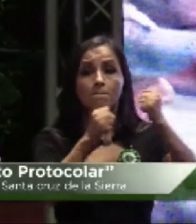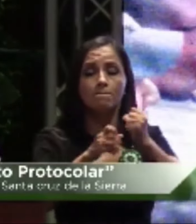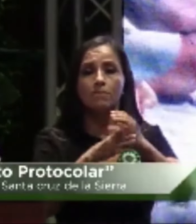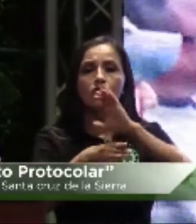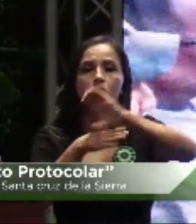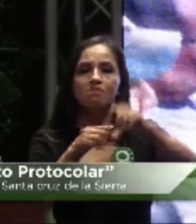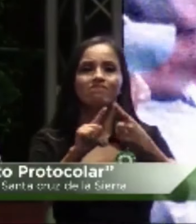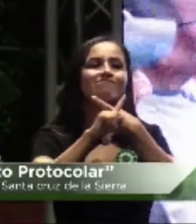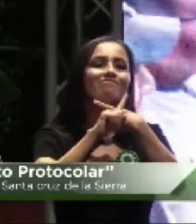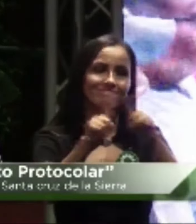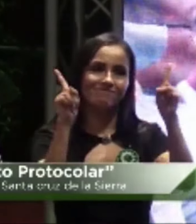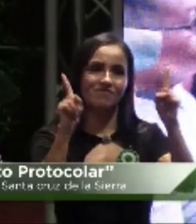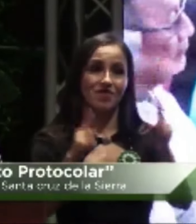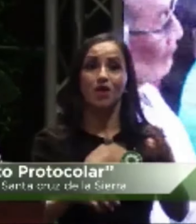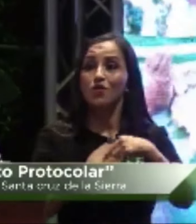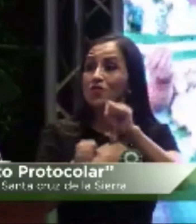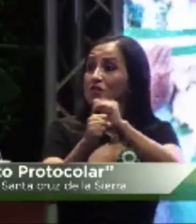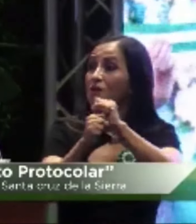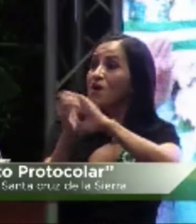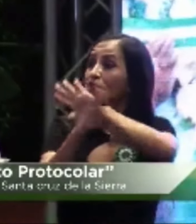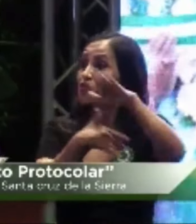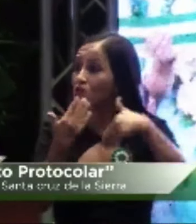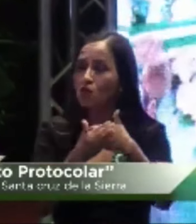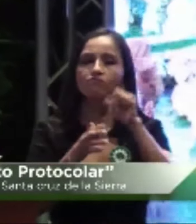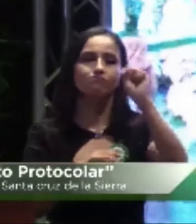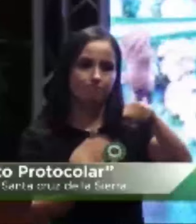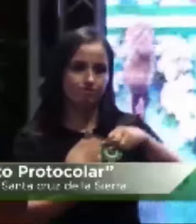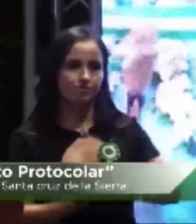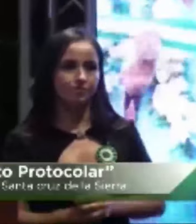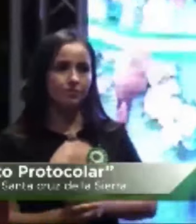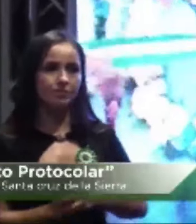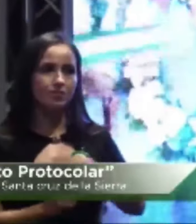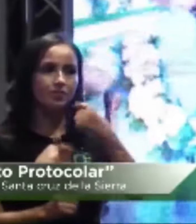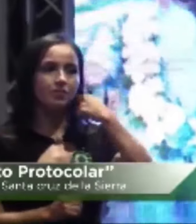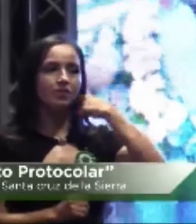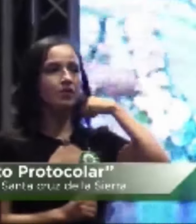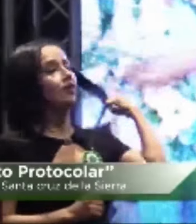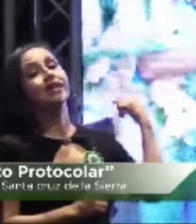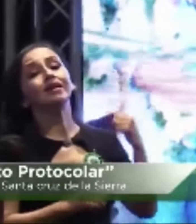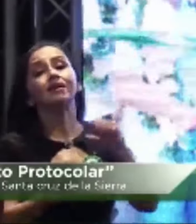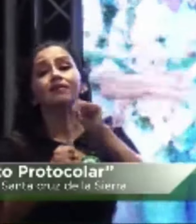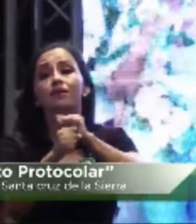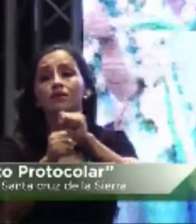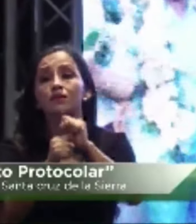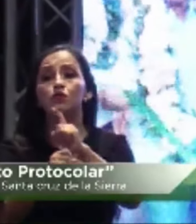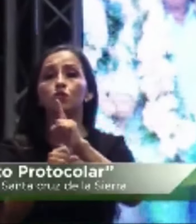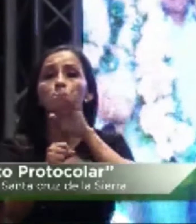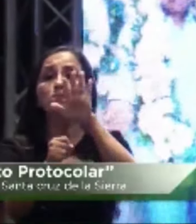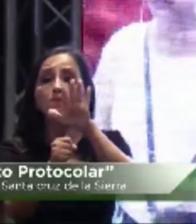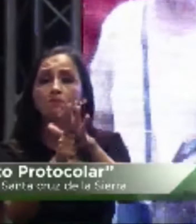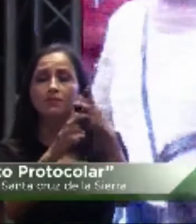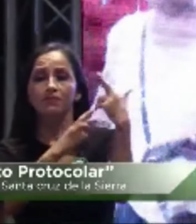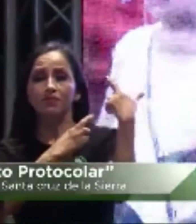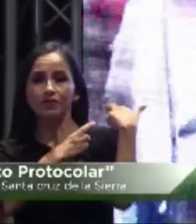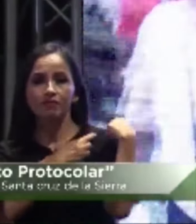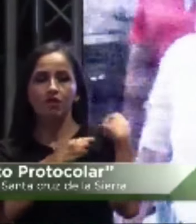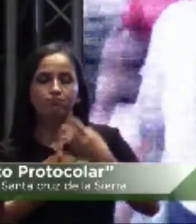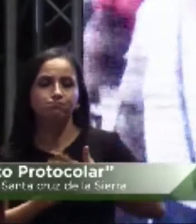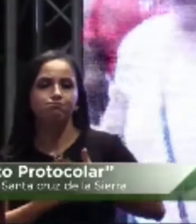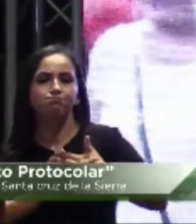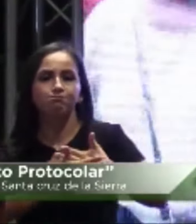completamente diferente. Queremos trabajar con todos, pero trabajando con compromiso, responsabilidad y